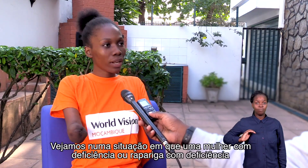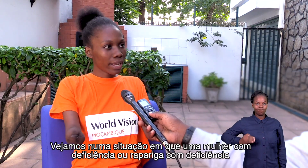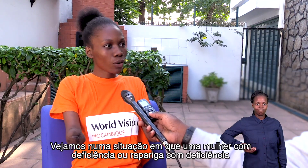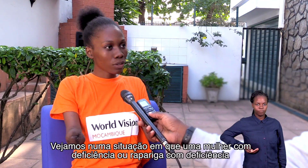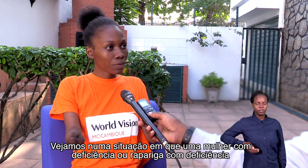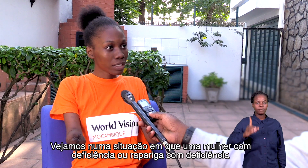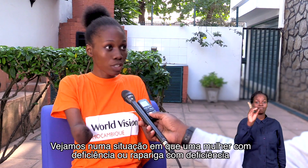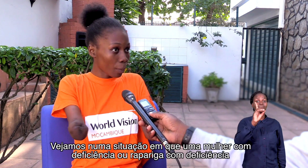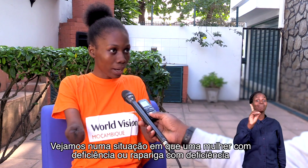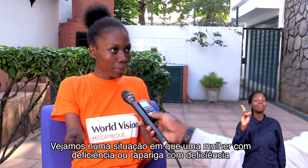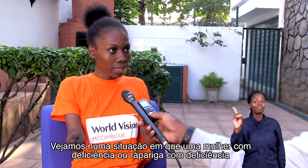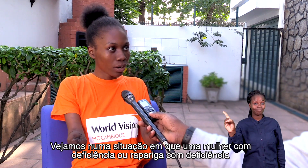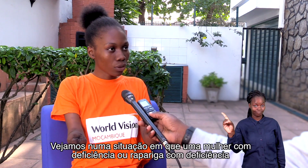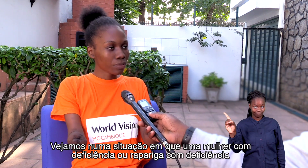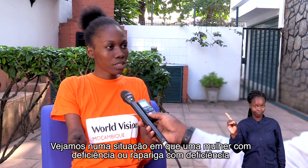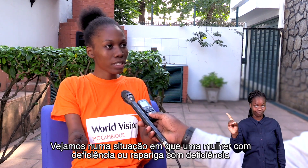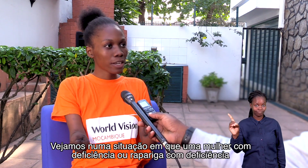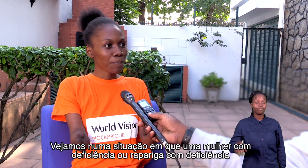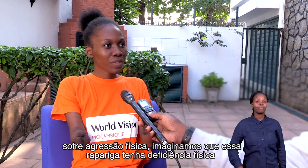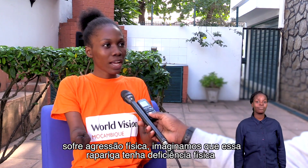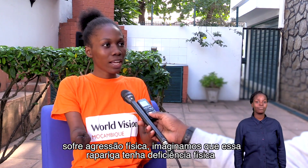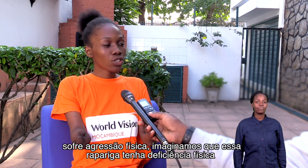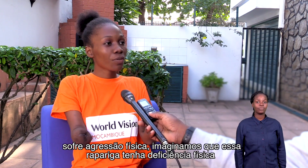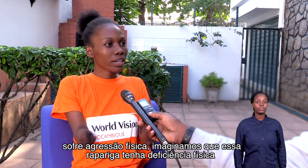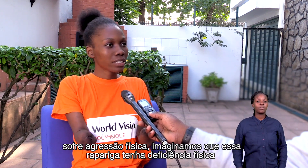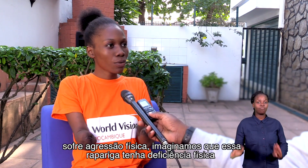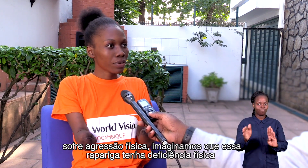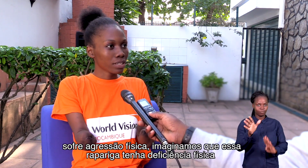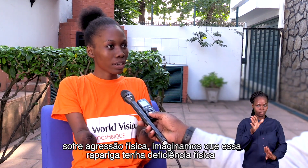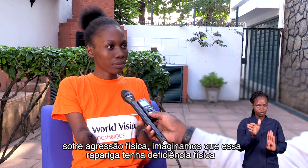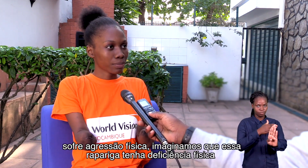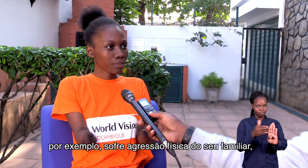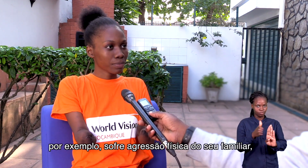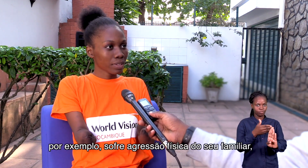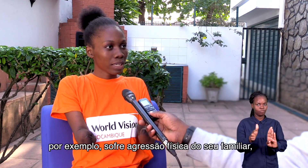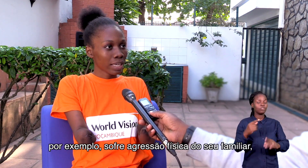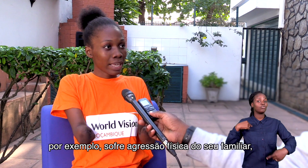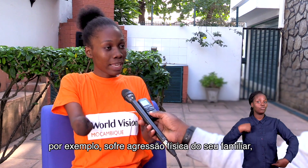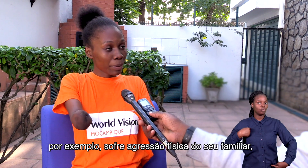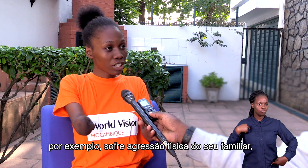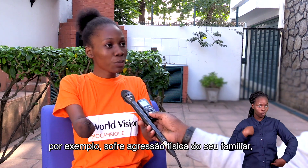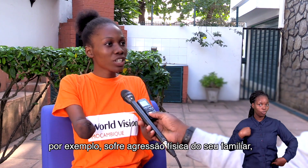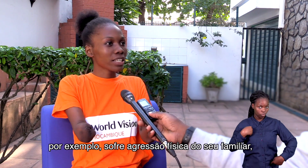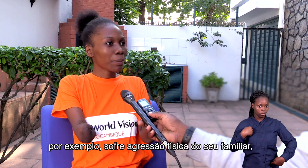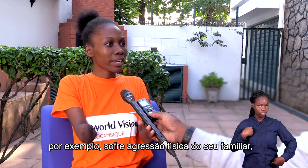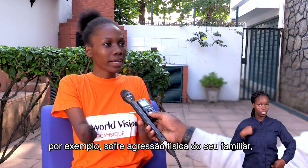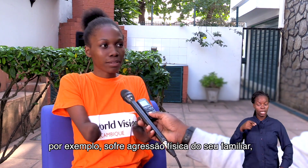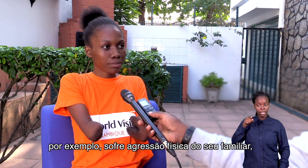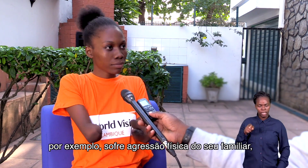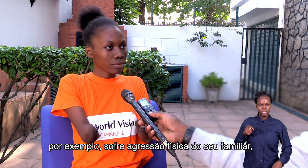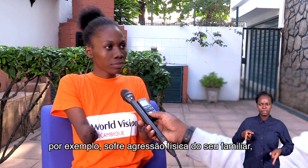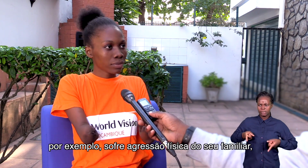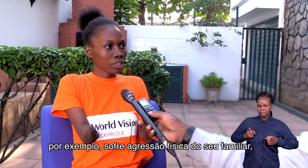que uma mulher com deficiência ou uma rapariga com deficiência sofre agressão física. Imaginemos que essa